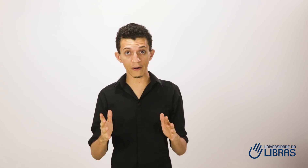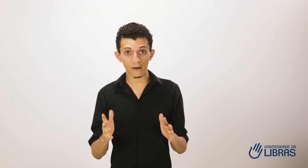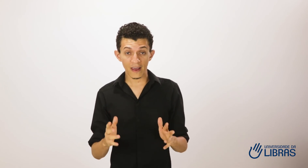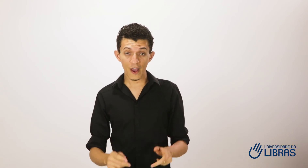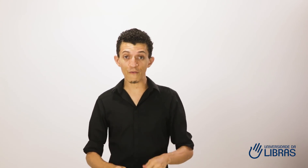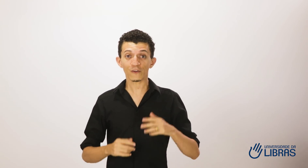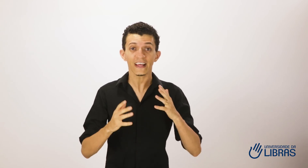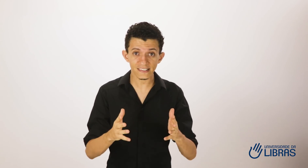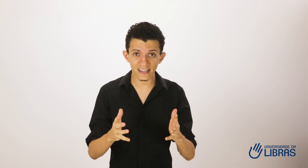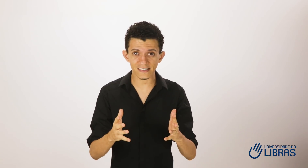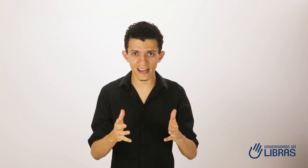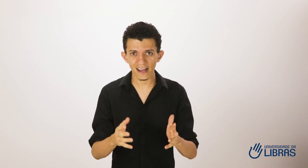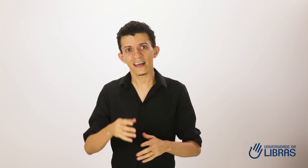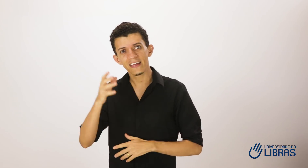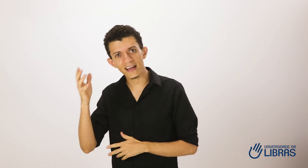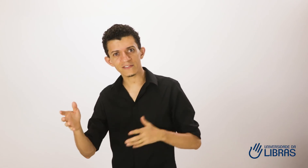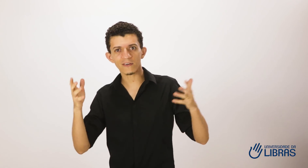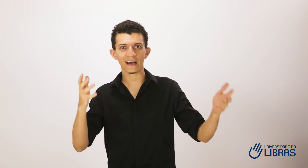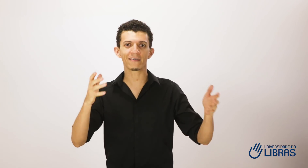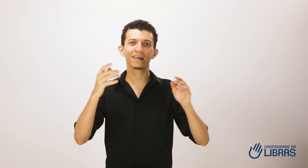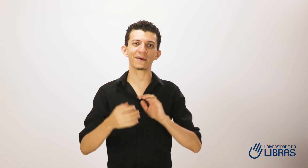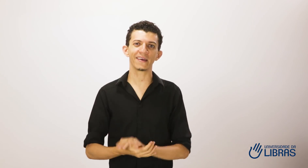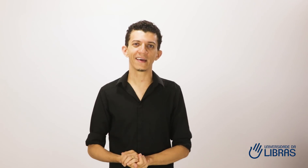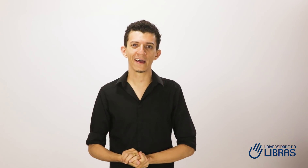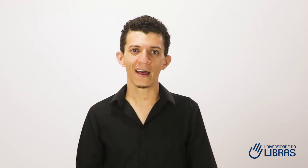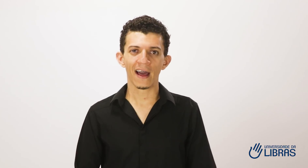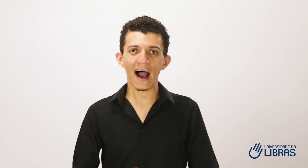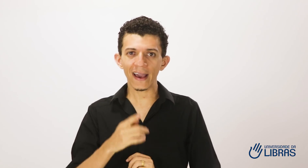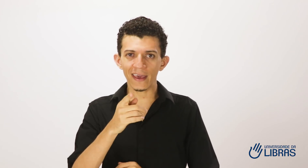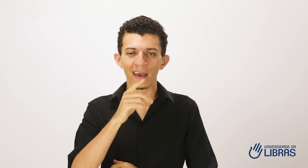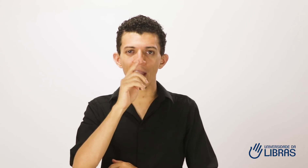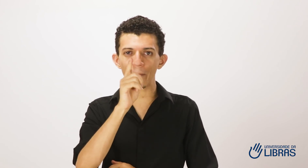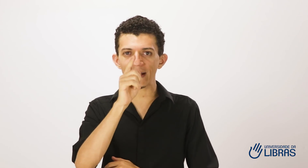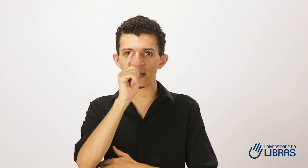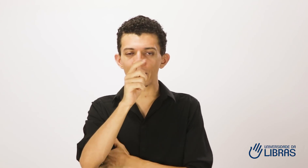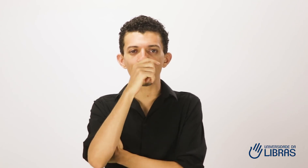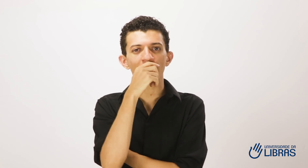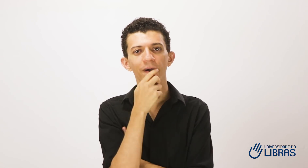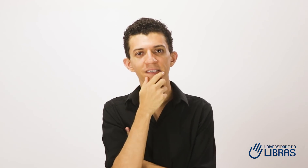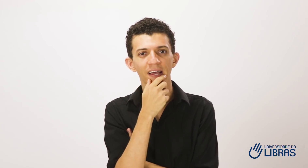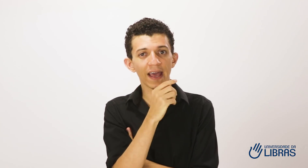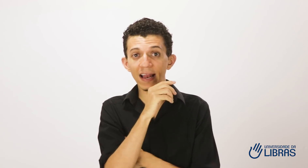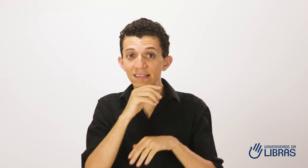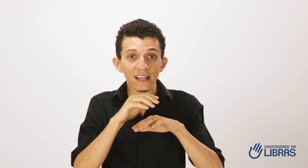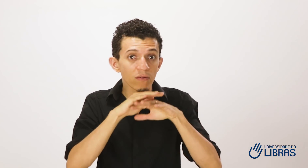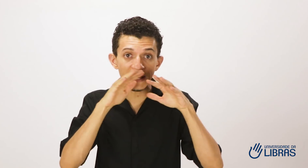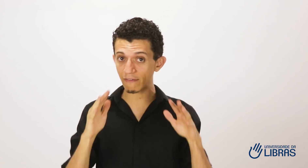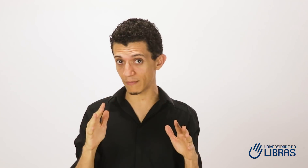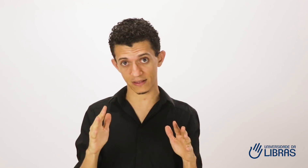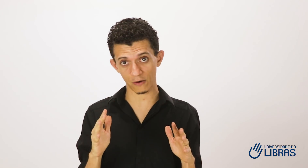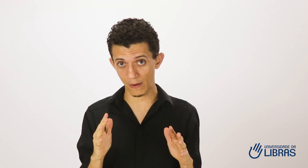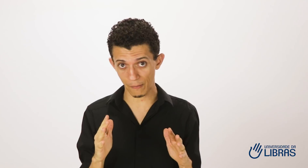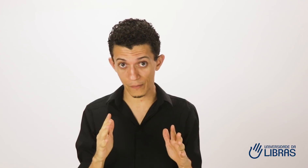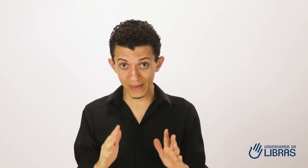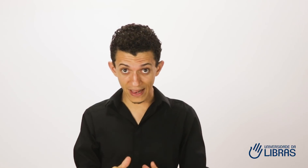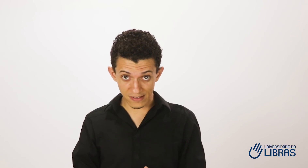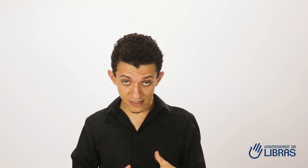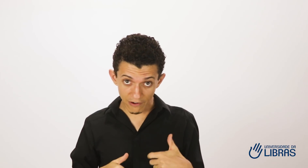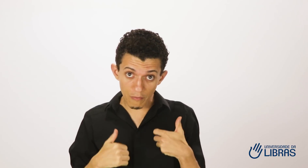pararam, eu voltei a sinalizar e eles voltaram também. Aí eu percebi uma coisa, eles não estavam batendo papo, eles estavam